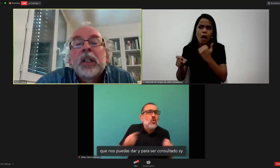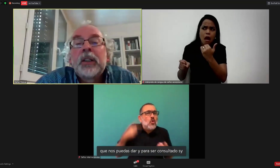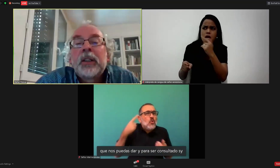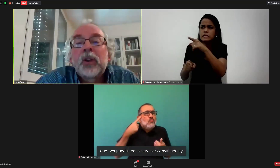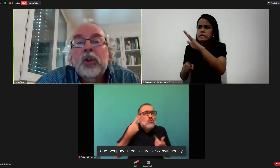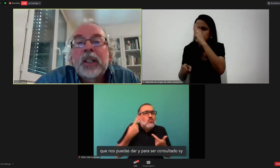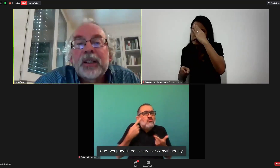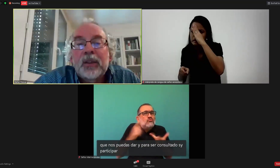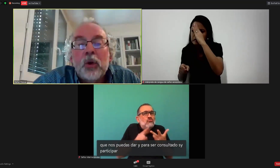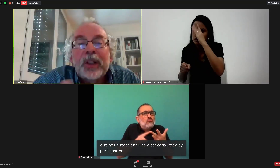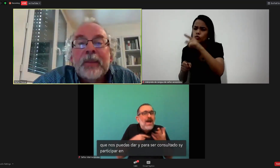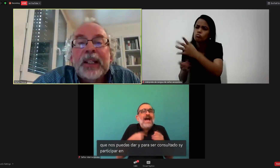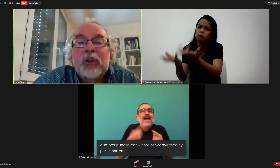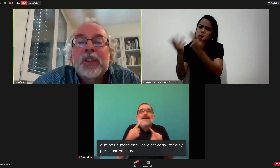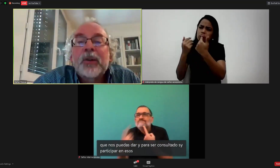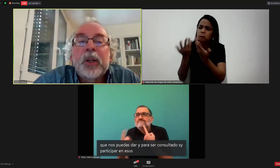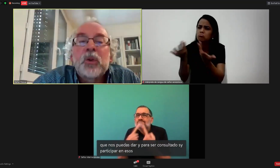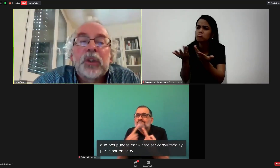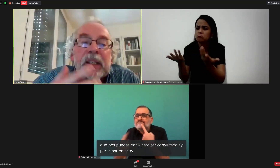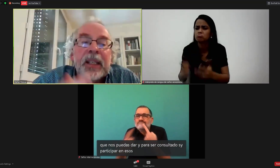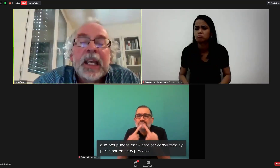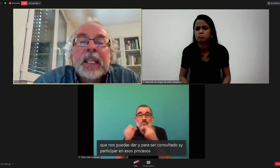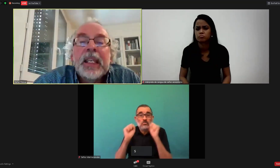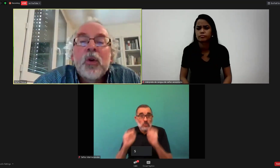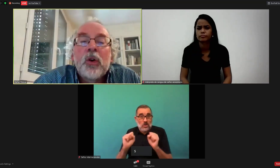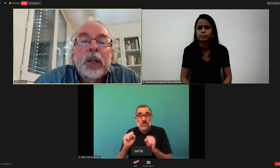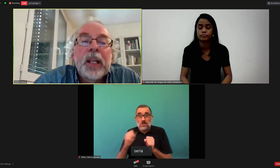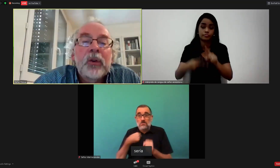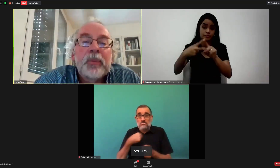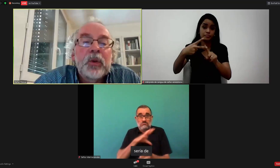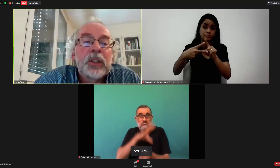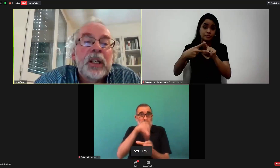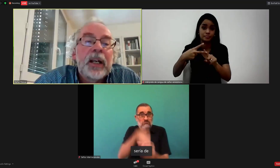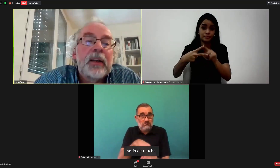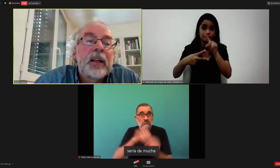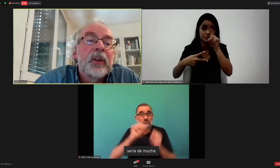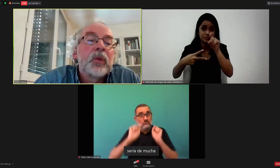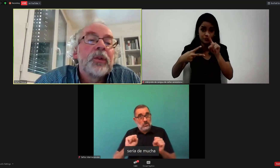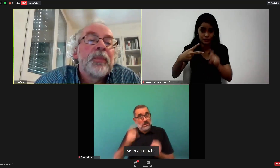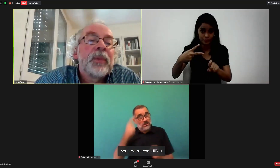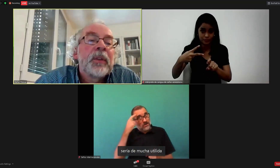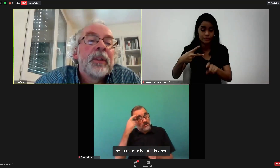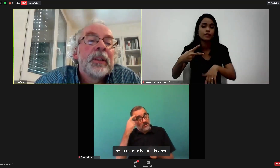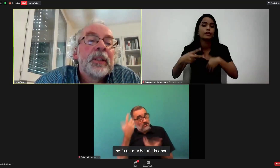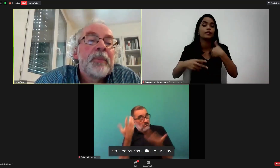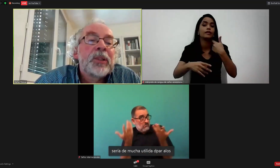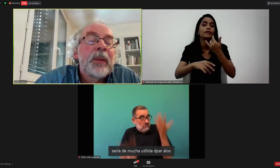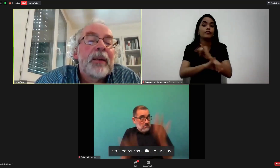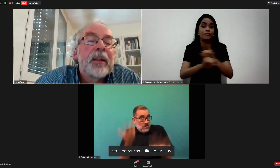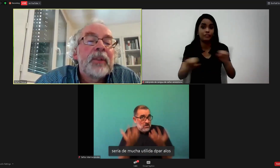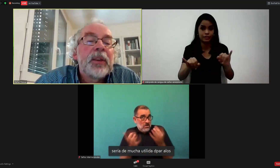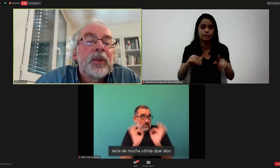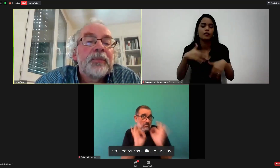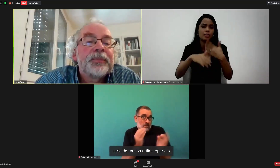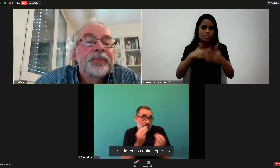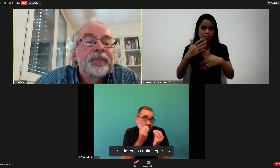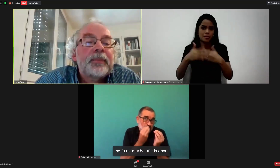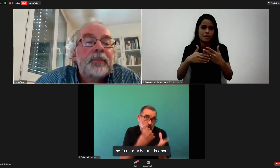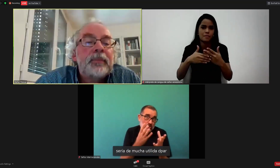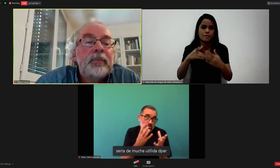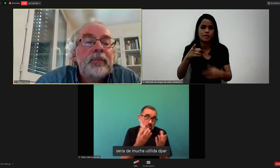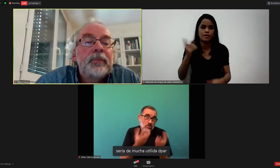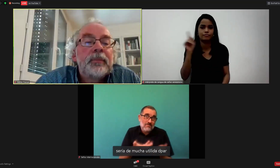de los oyentes. Con lo cual te planteo estas dos preguntas y luego le hago una pregunta a Facundo. Te paso la palabra a